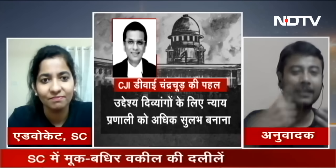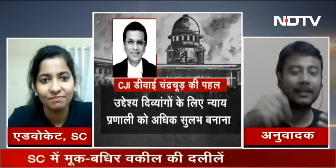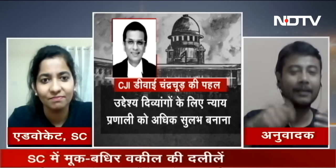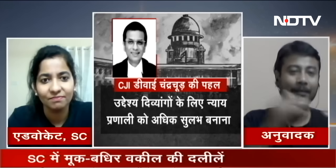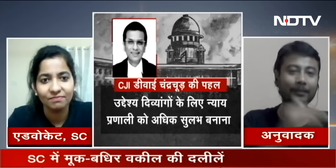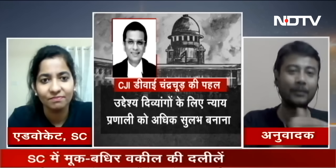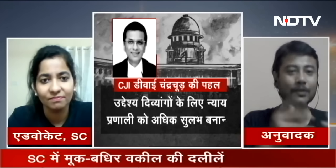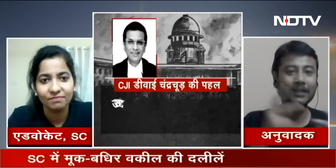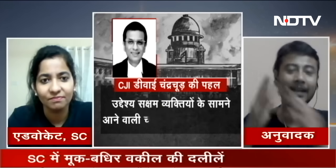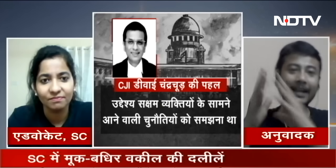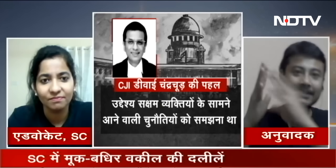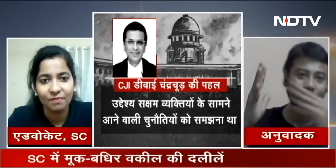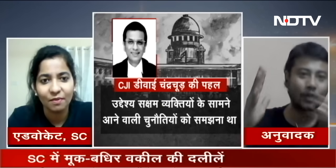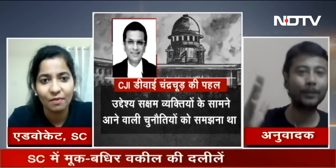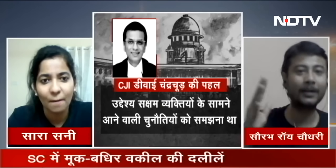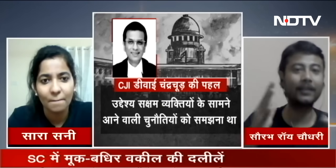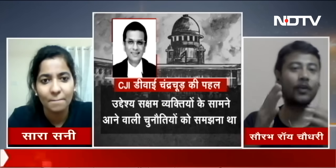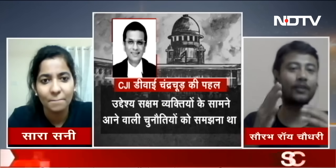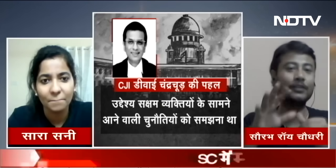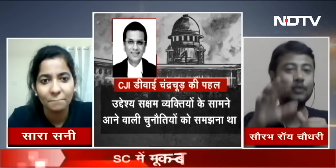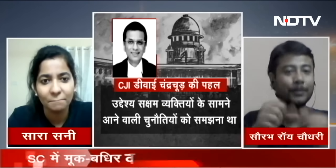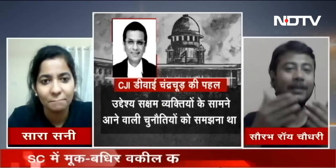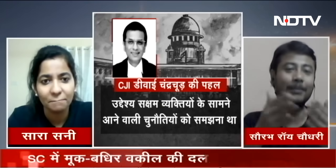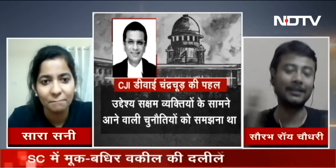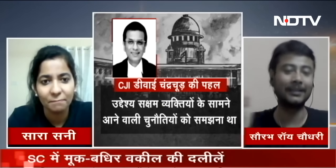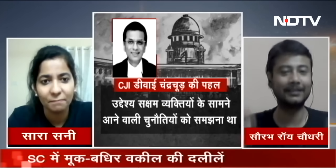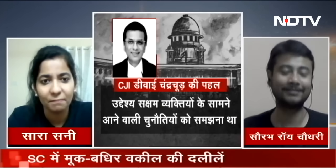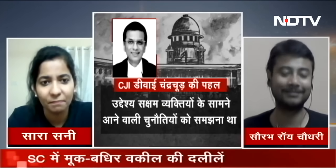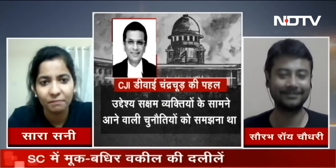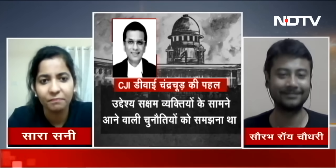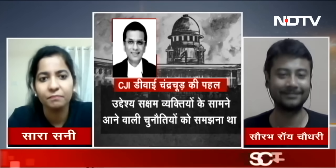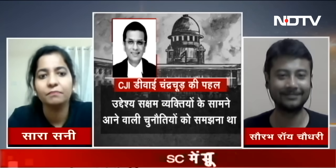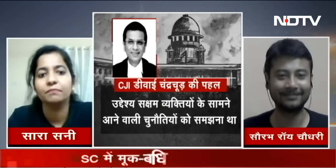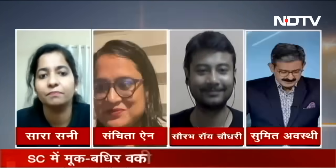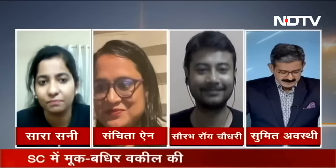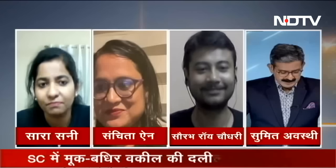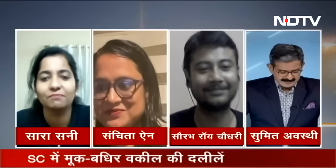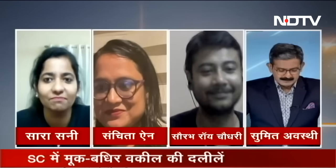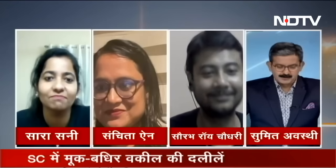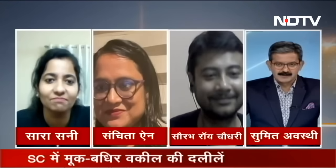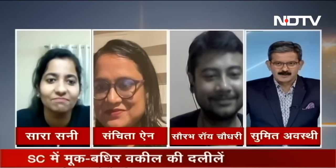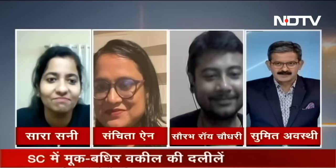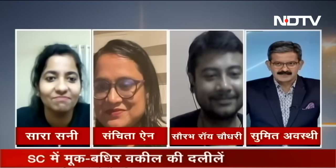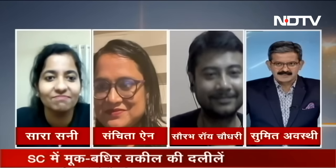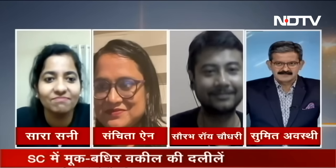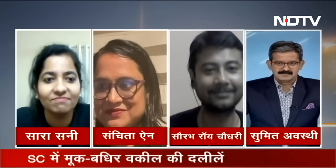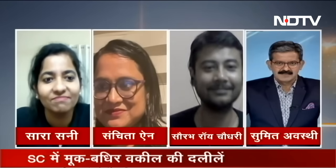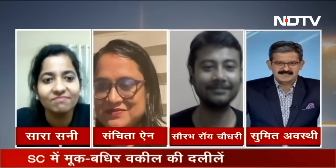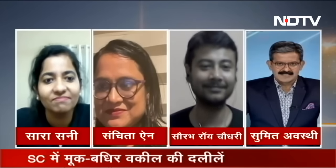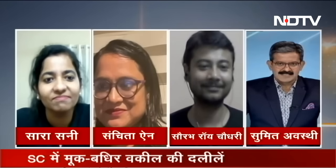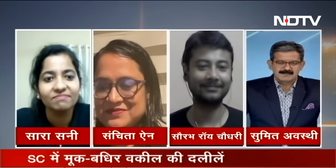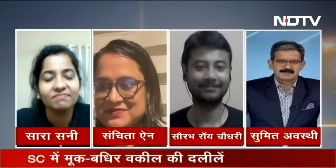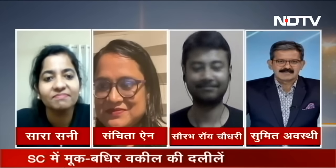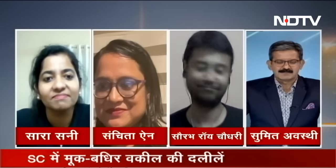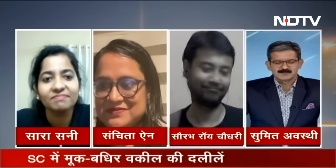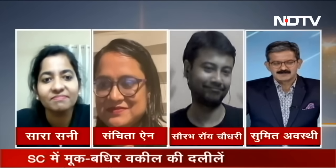हो सकता है इस चीज को कॉपी करें और फिर सुगम्यता बढ़ती रहे। बहुत अच्छी बात है, आप दोनों ने बहुत